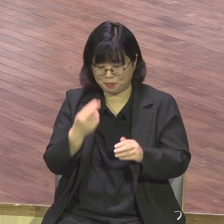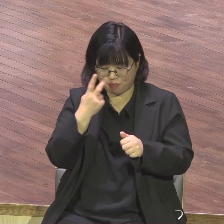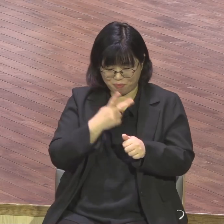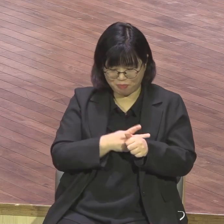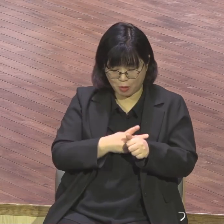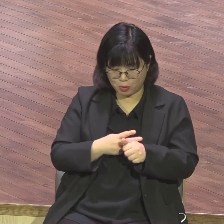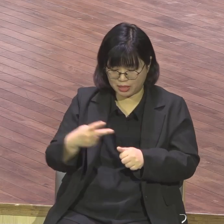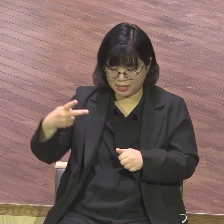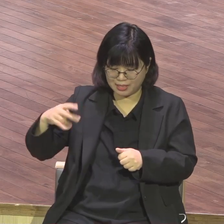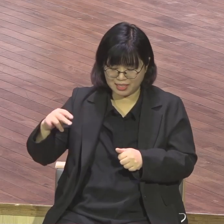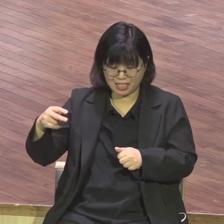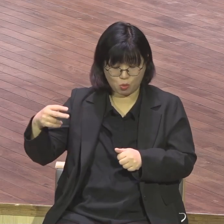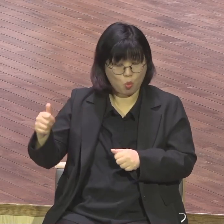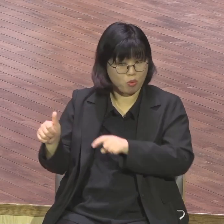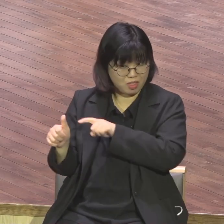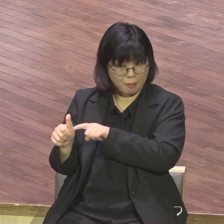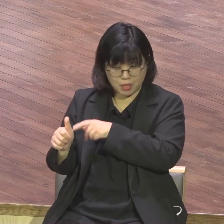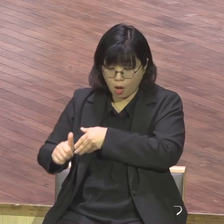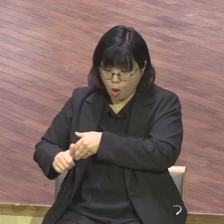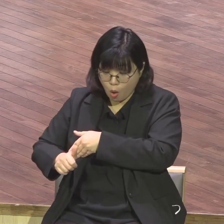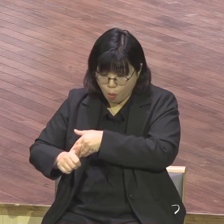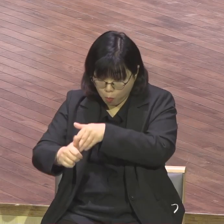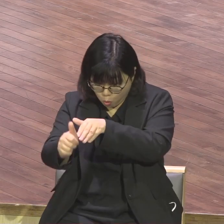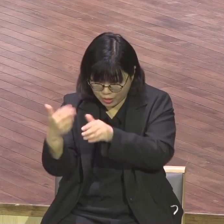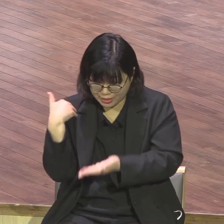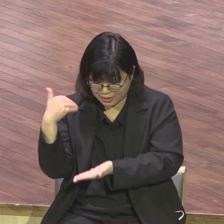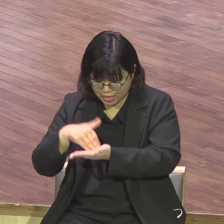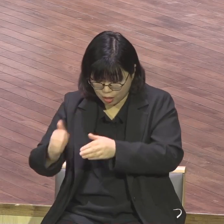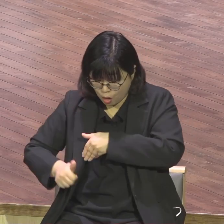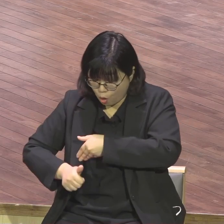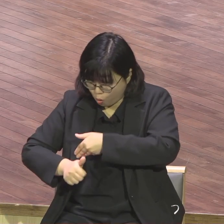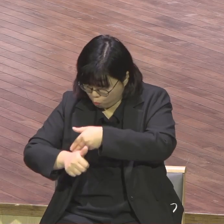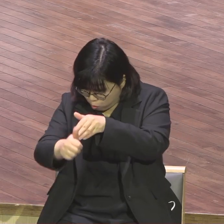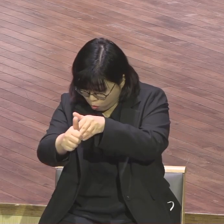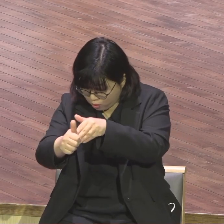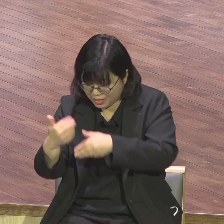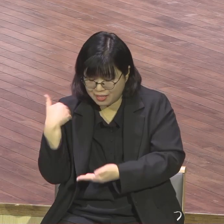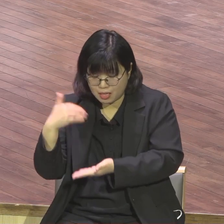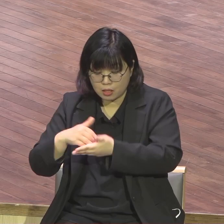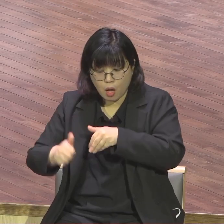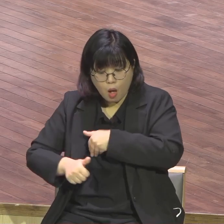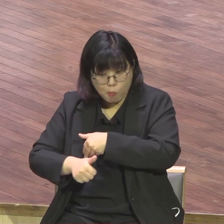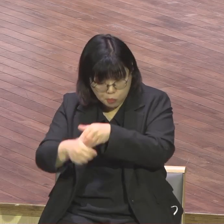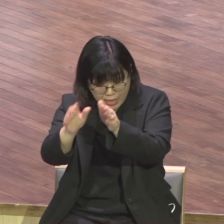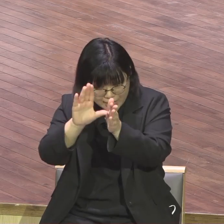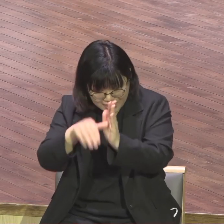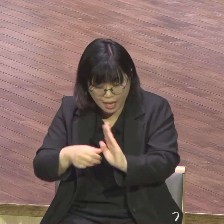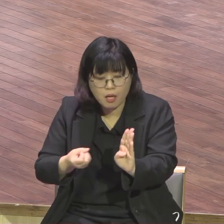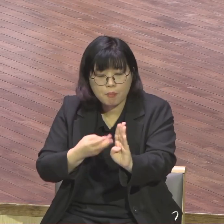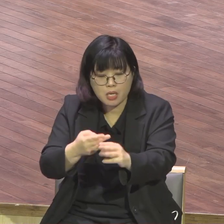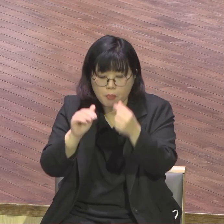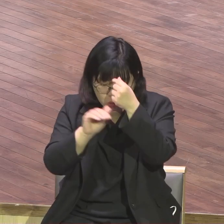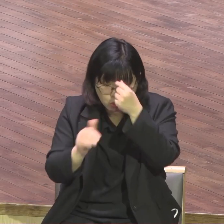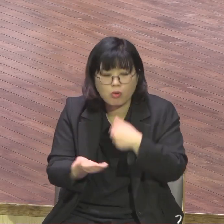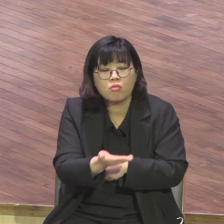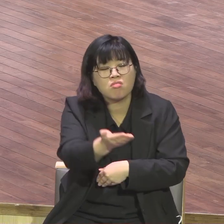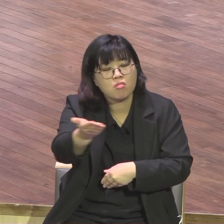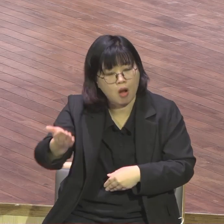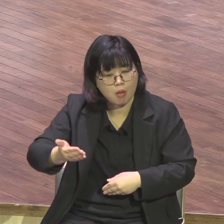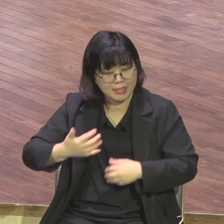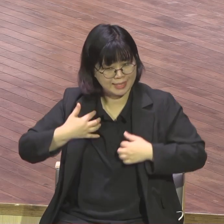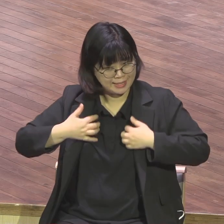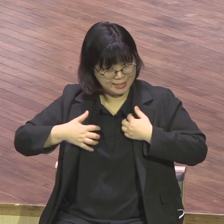그를 기쁨으로 영접하고 존귀하게 여기라라는 말을 덧붙였습니다. 그러면서 그